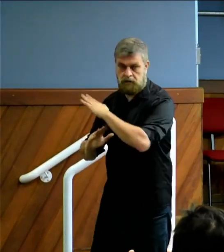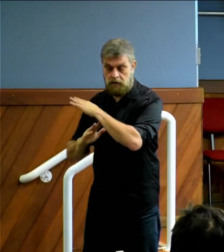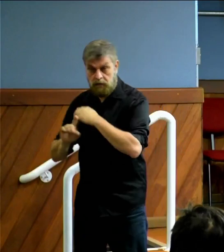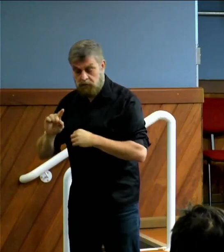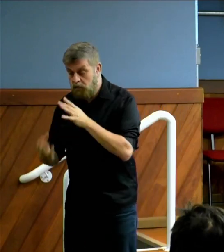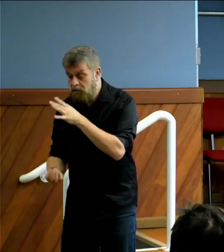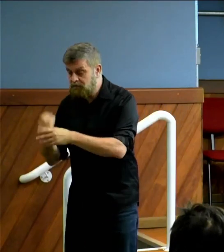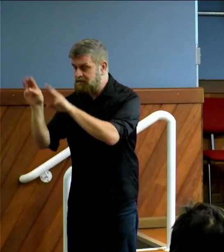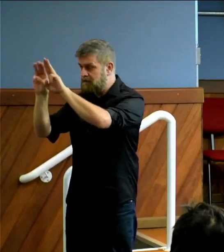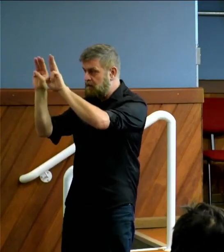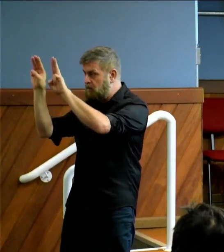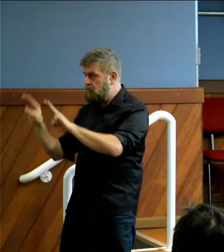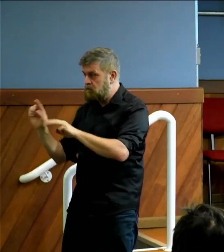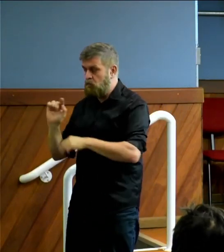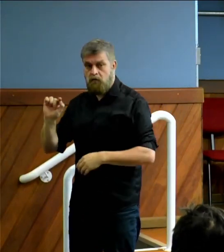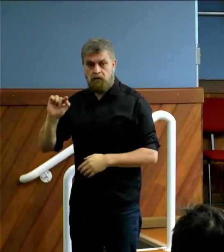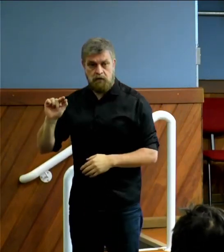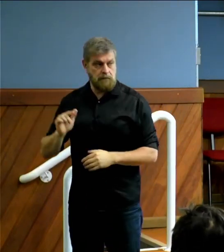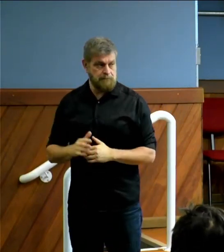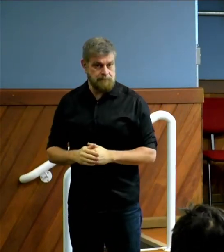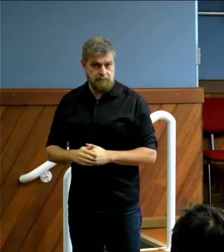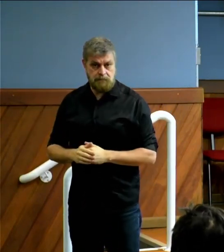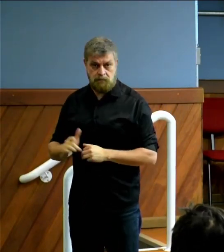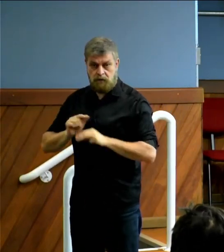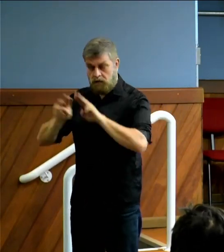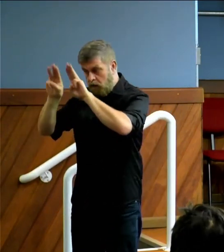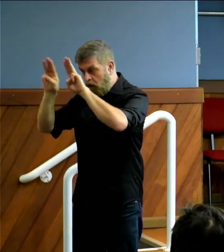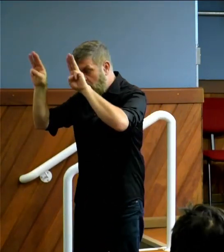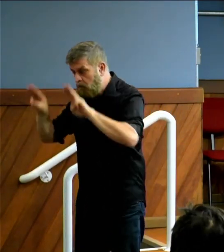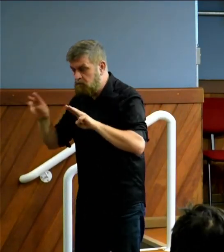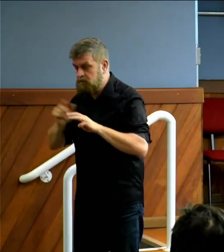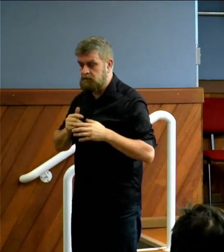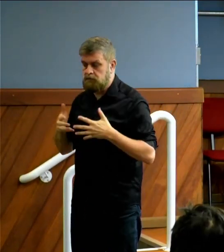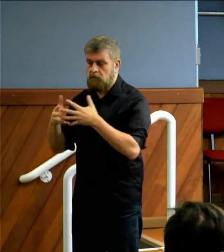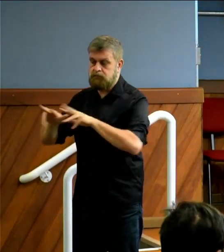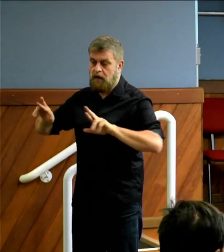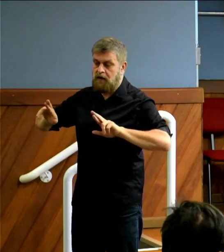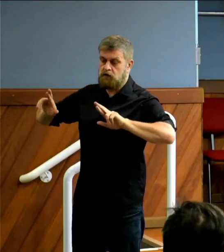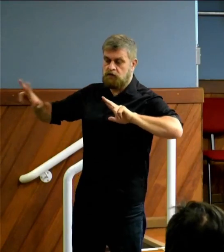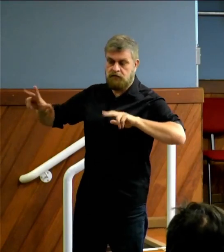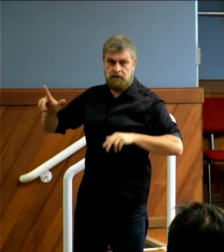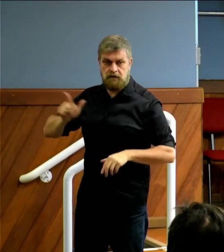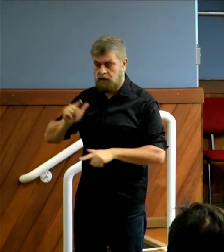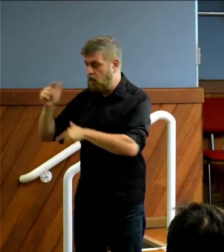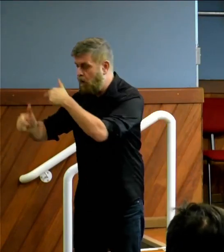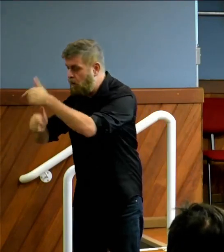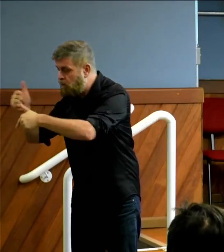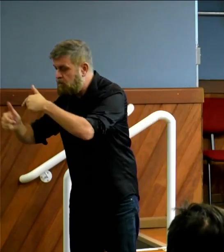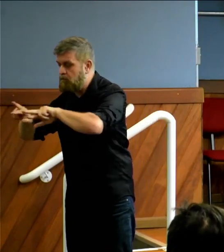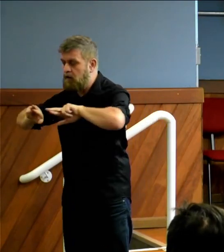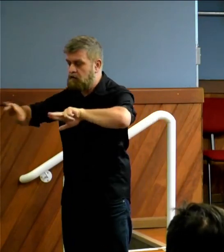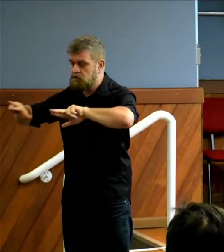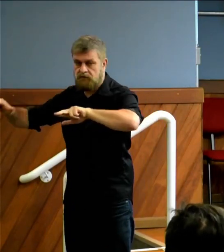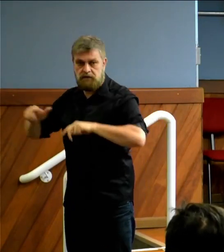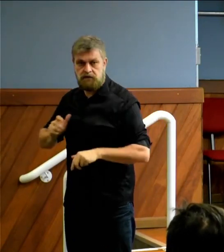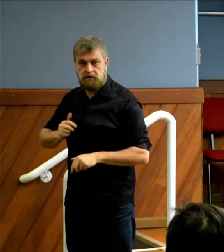criam museu, é que museu tem uma natureza completamente diferente. Ela tem um serviço completamente diferente,